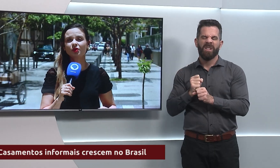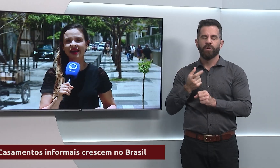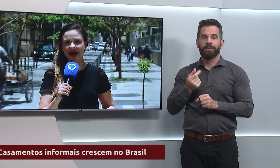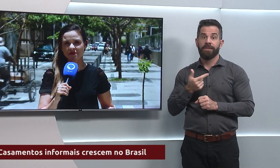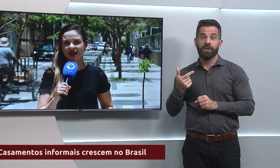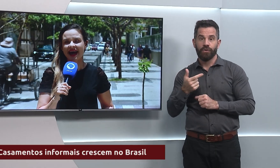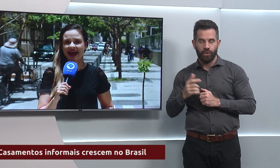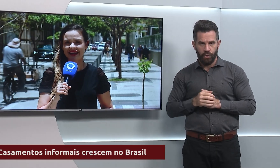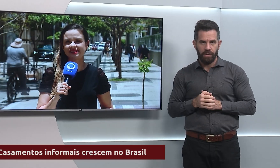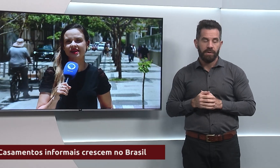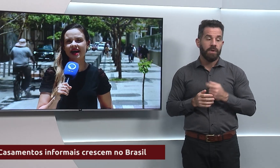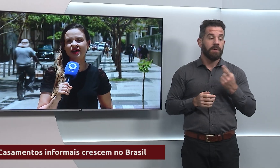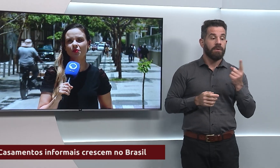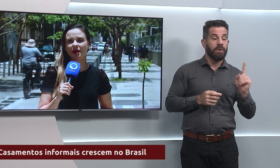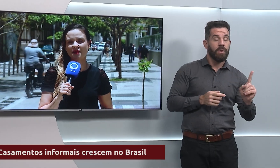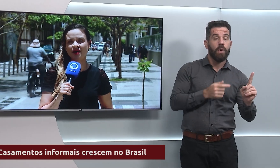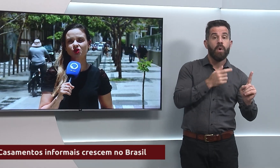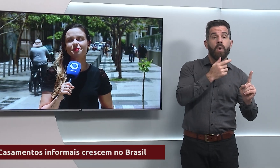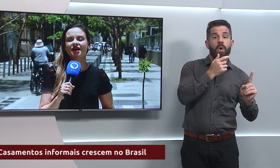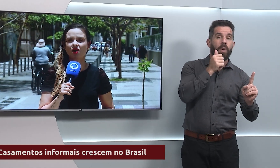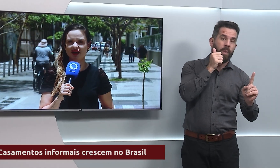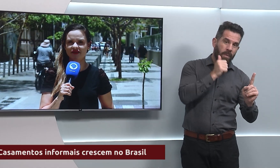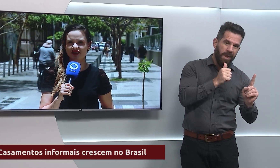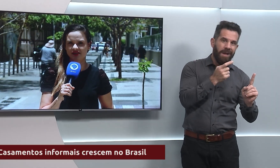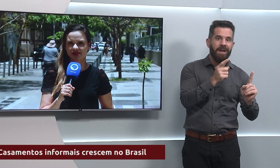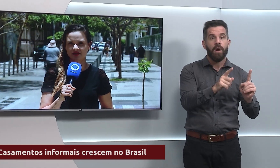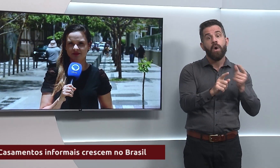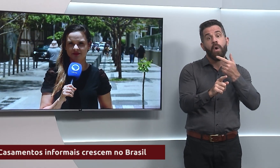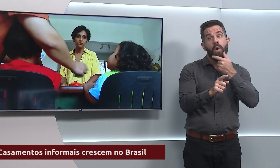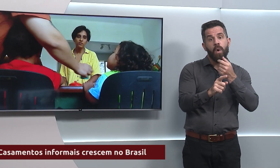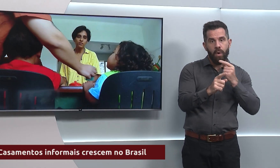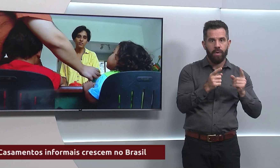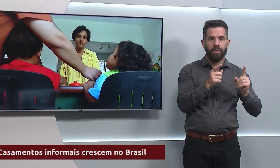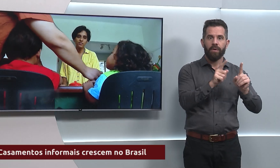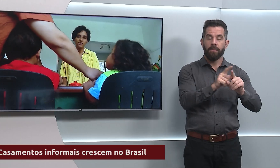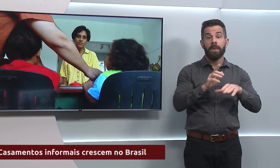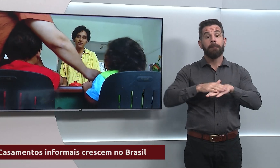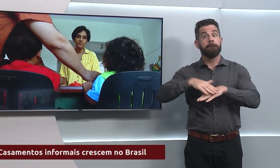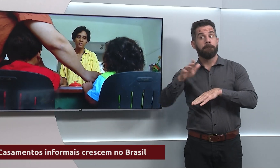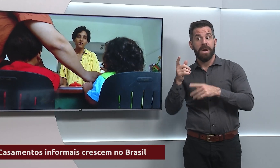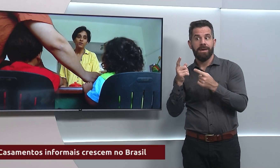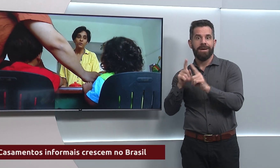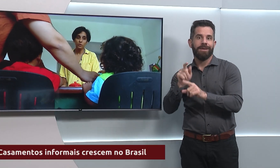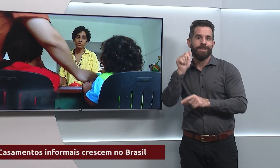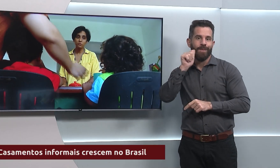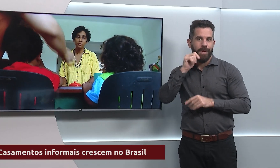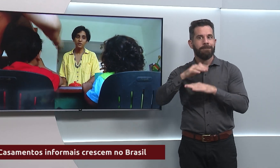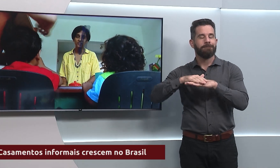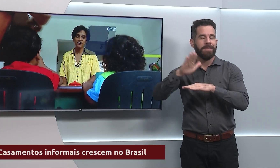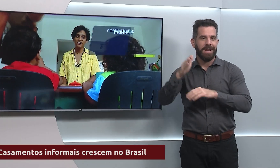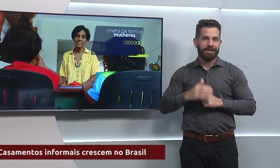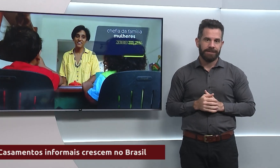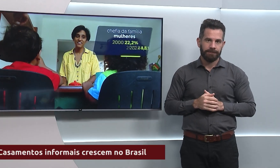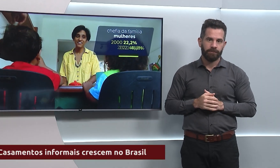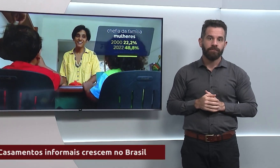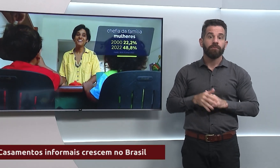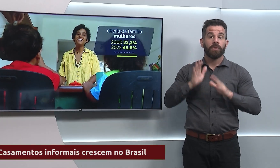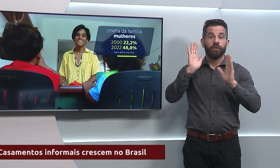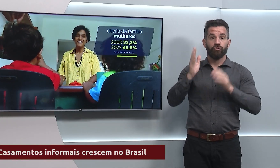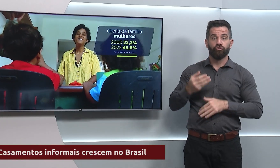mulher, elas ganharam um papel de maior relevância. Nos últimos 22 anos, aumentou de 22%